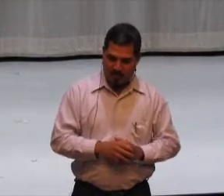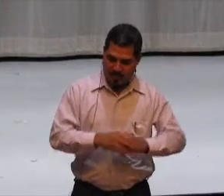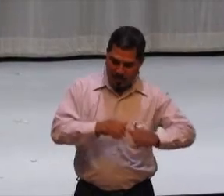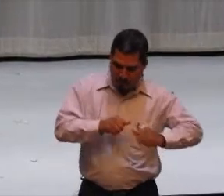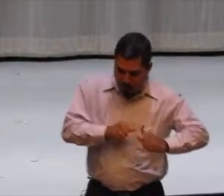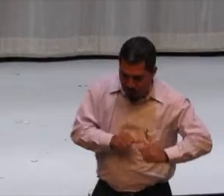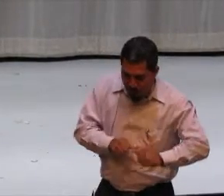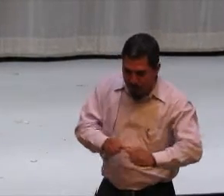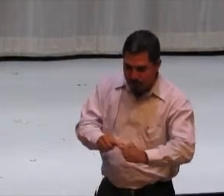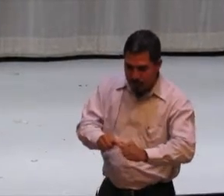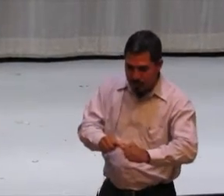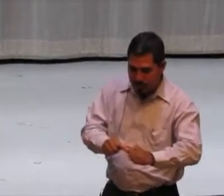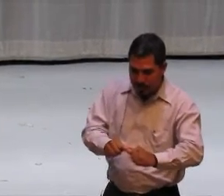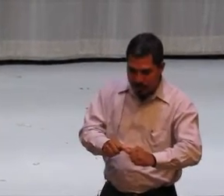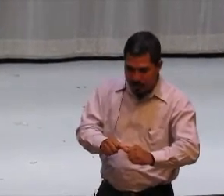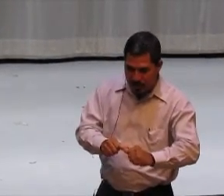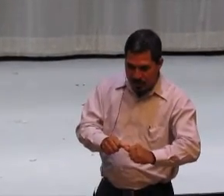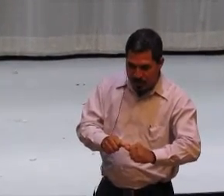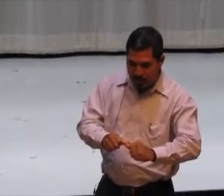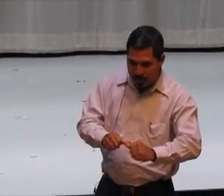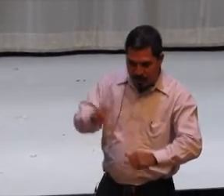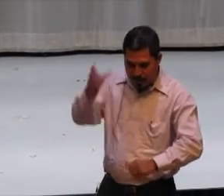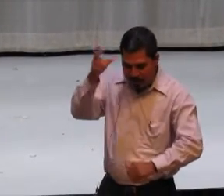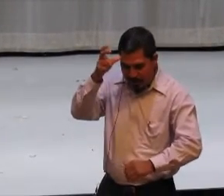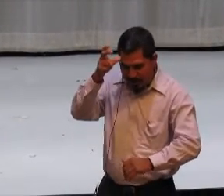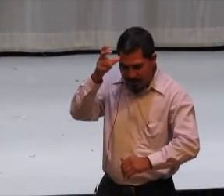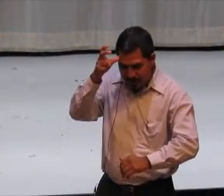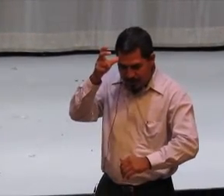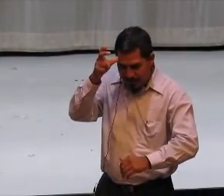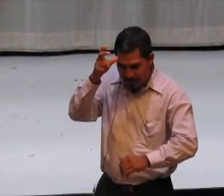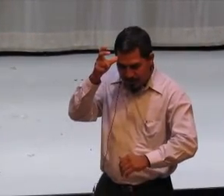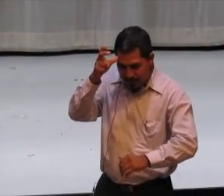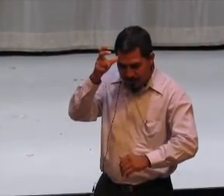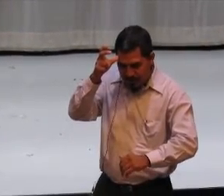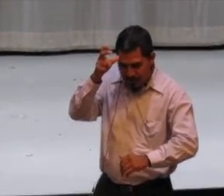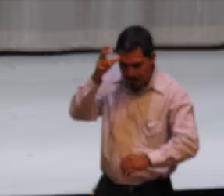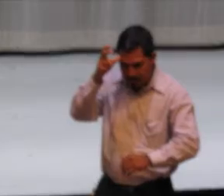Y que continuemos. Y de Satanás,